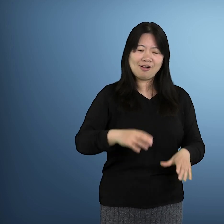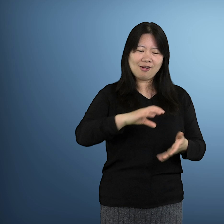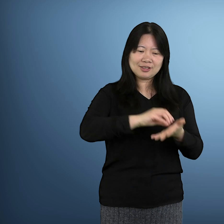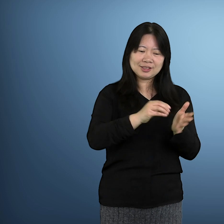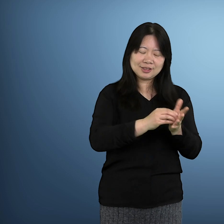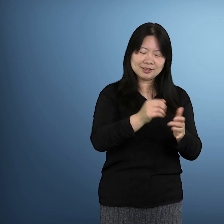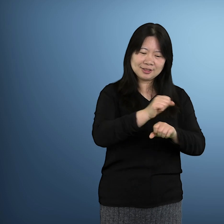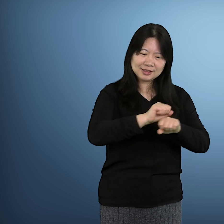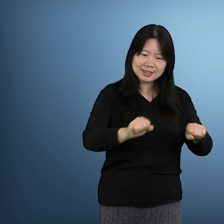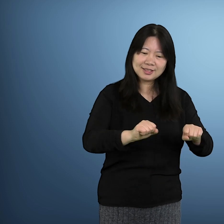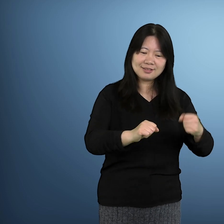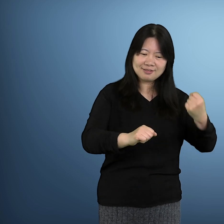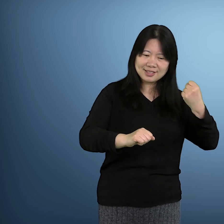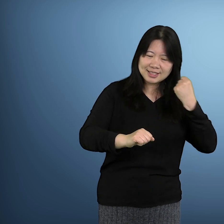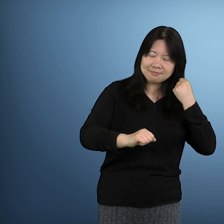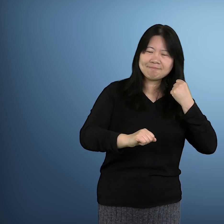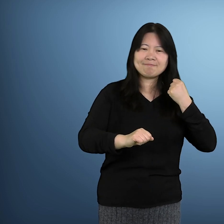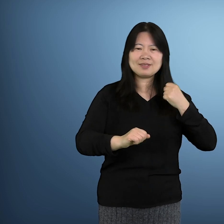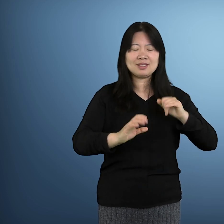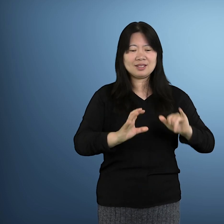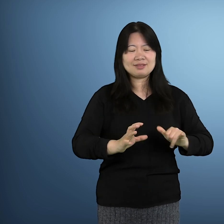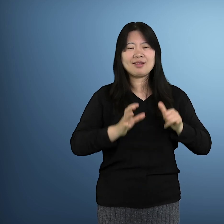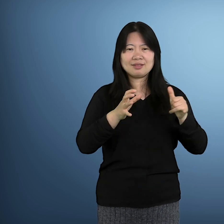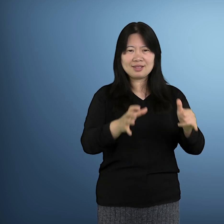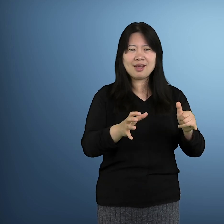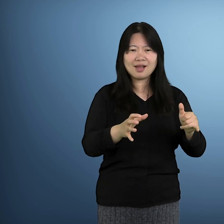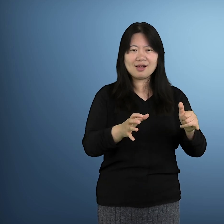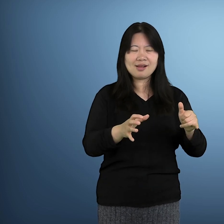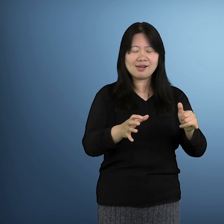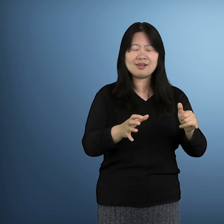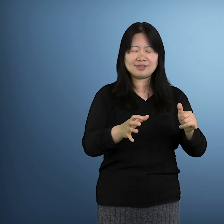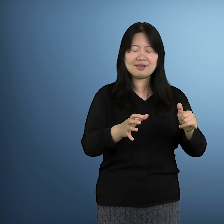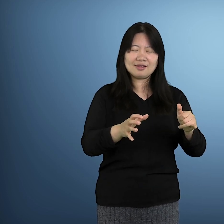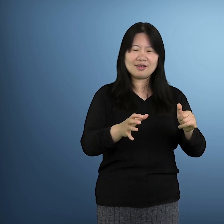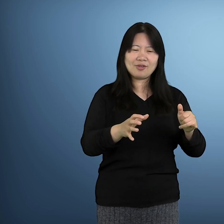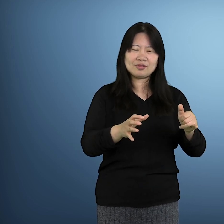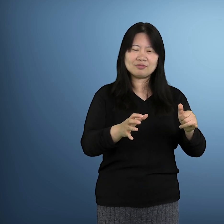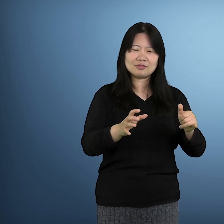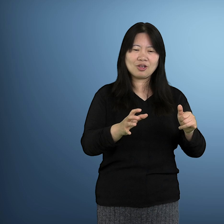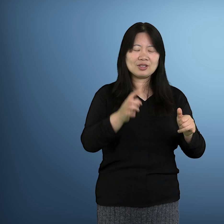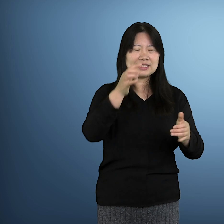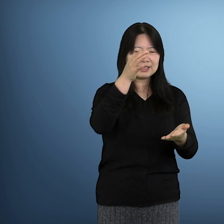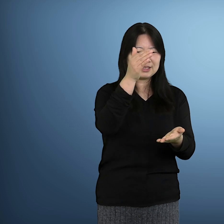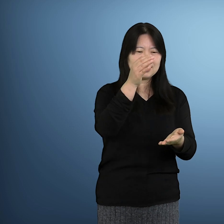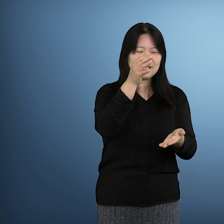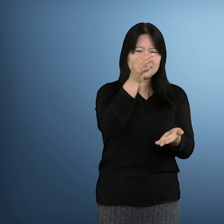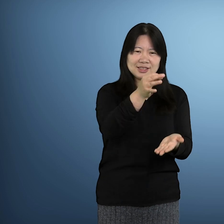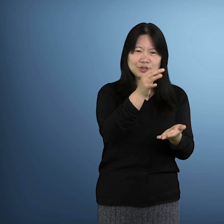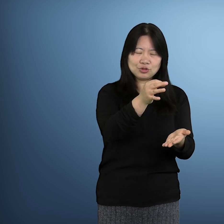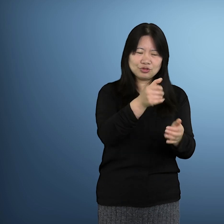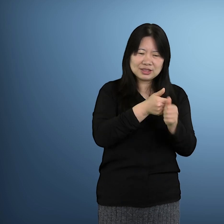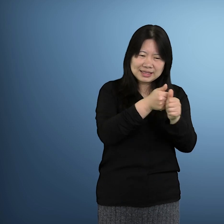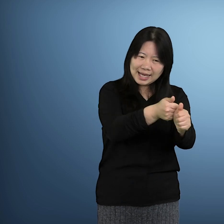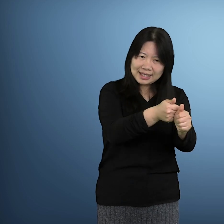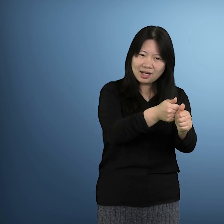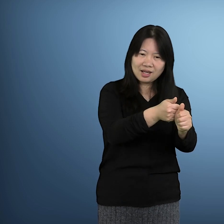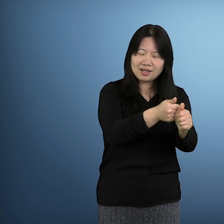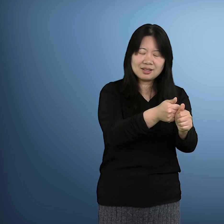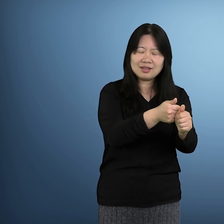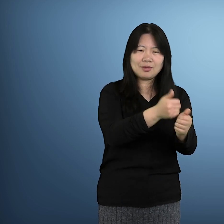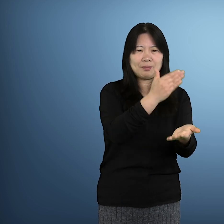규모, 세력, 세상의 고지, 이것이 우리가 지향하는 목표가 되어서는 안